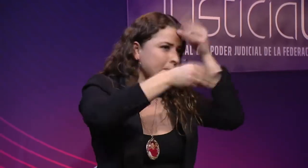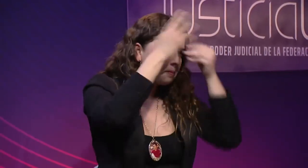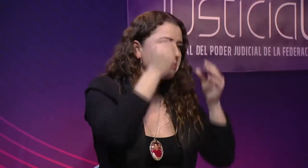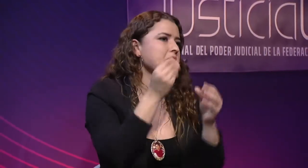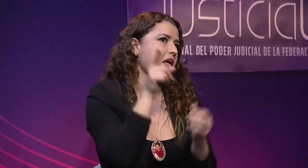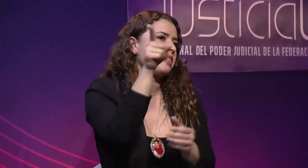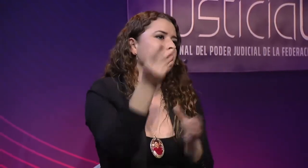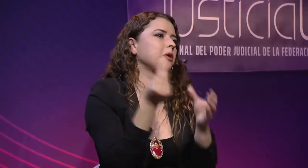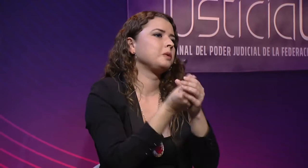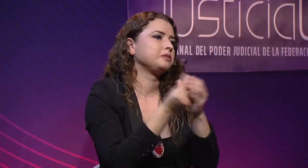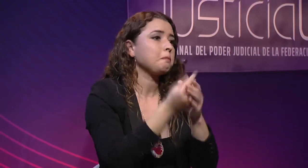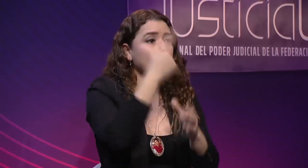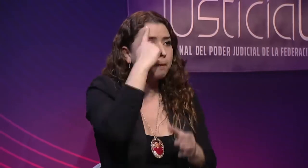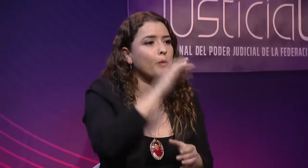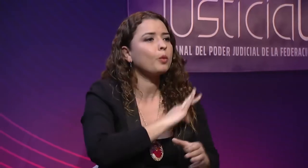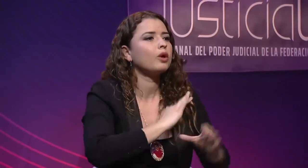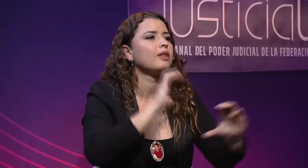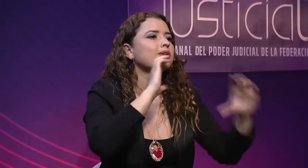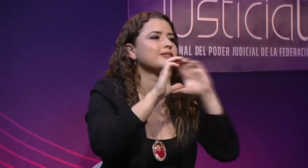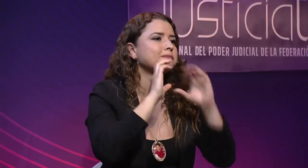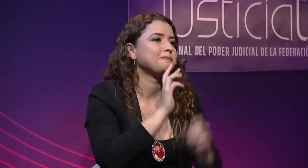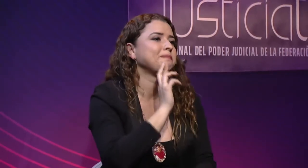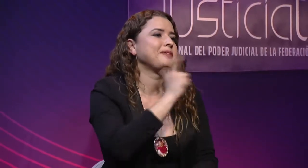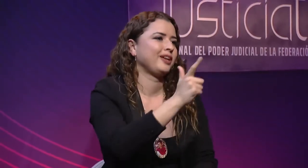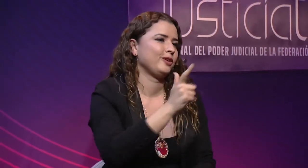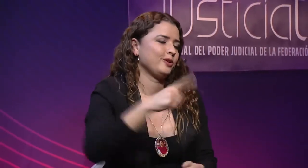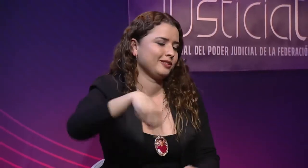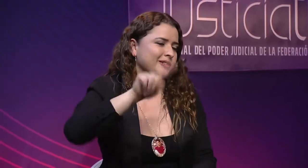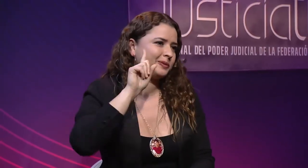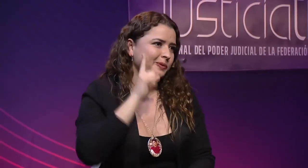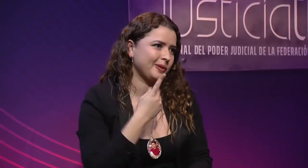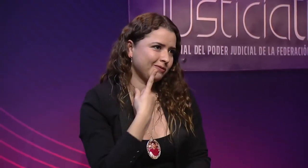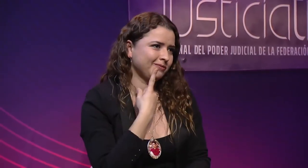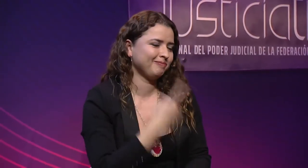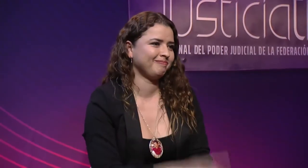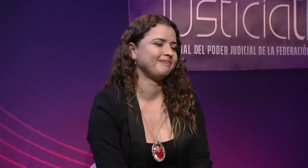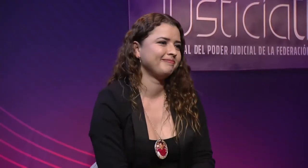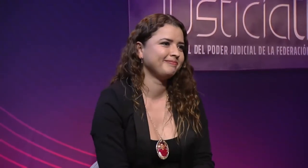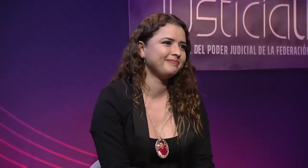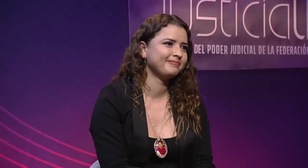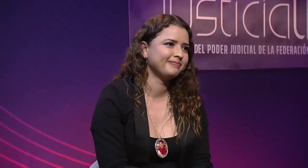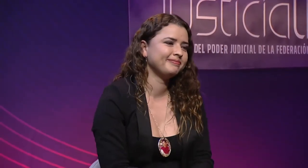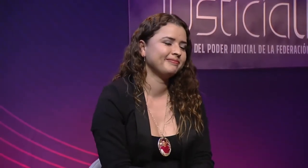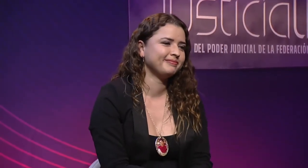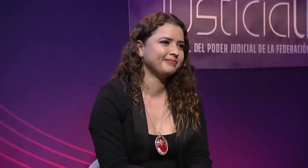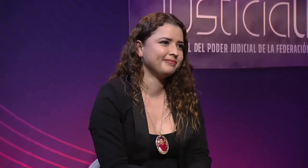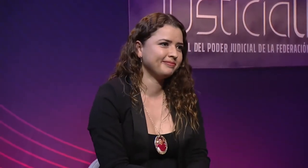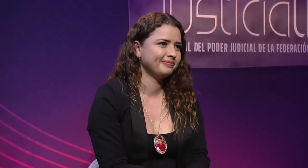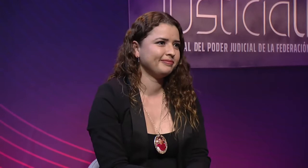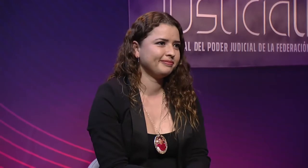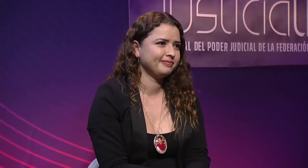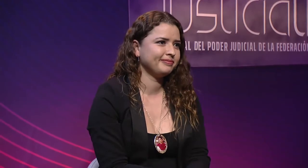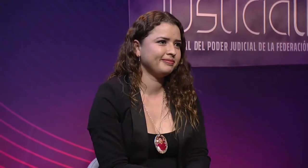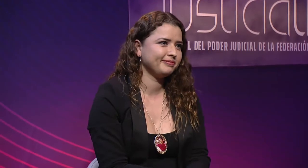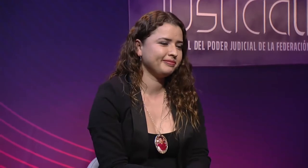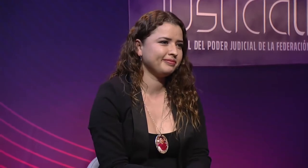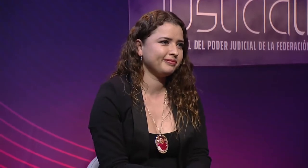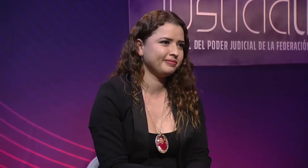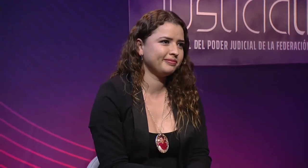idioma, algunos incluso han tenido posibilidad de entrar a curso y aprenderla y esto les sirve para comunicarse mejor con los sordos